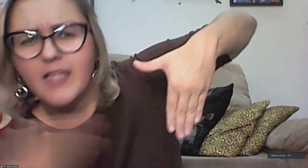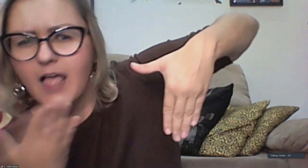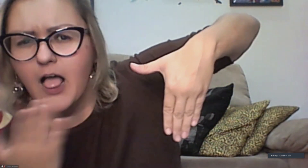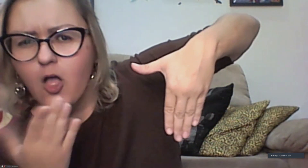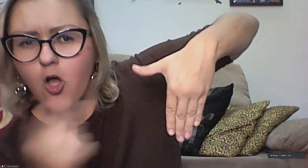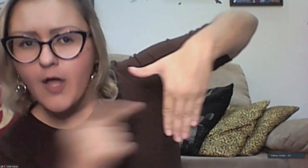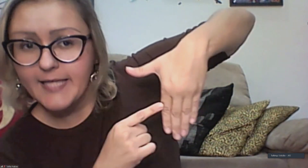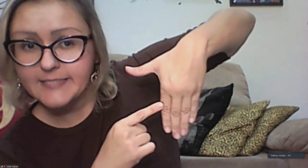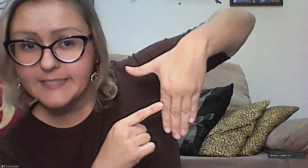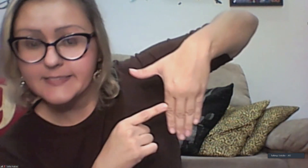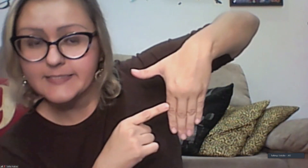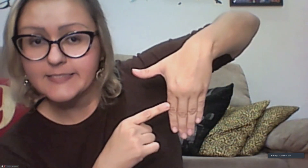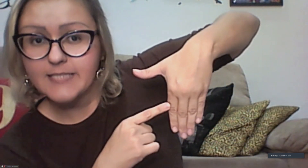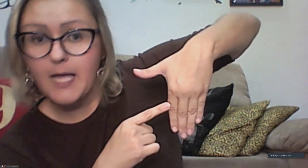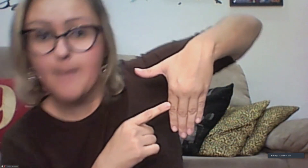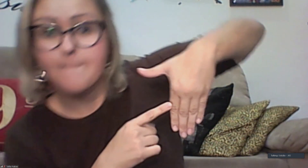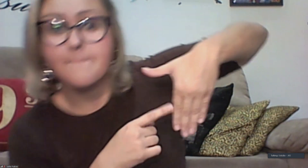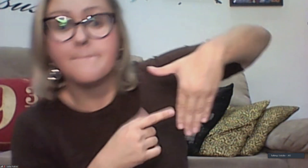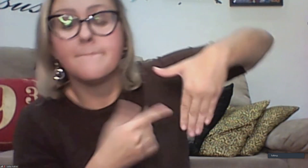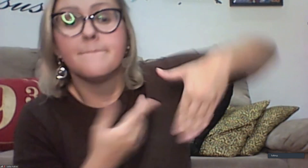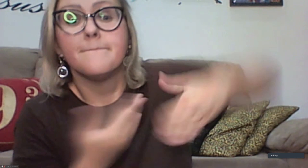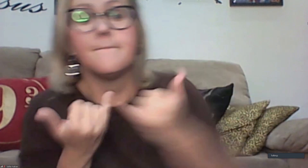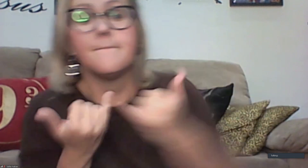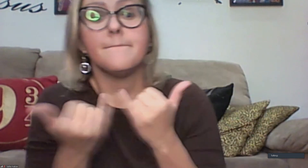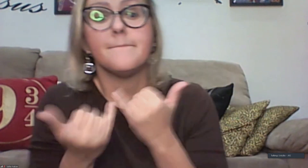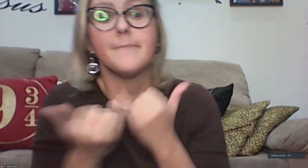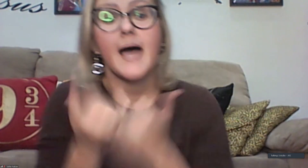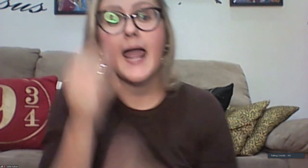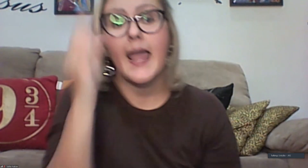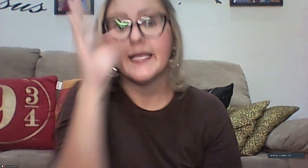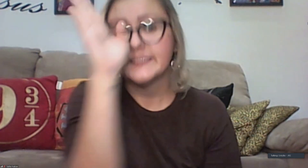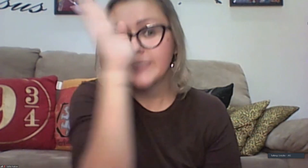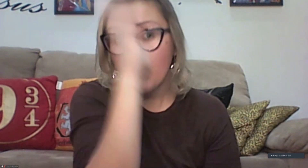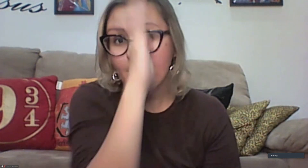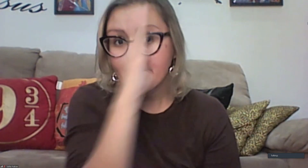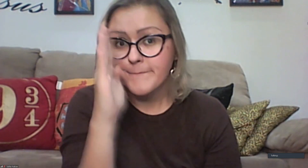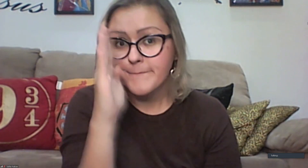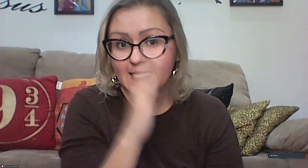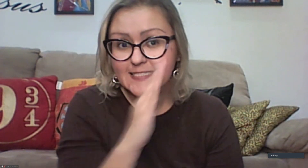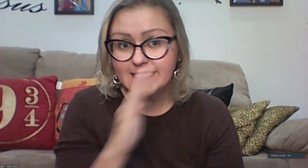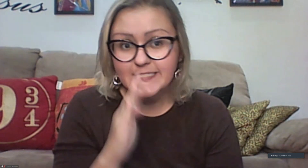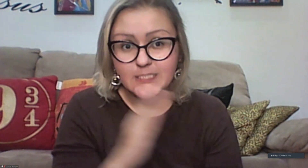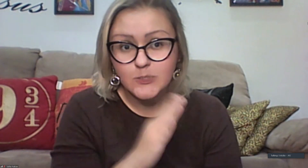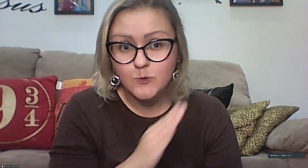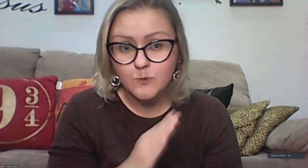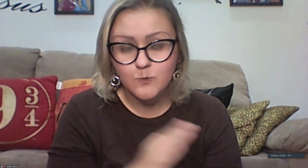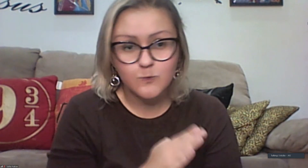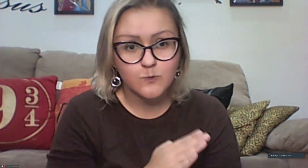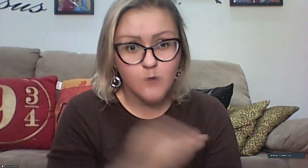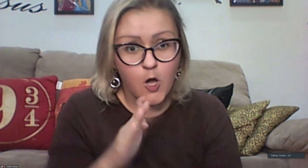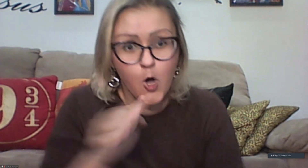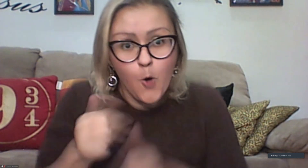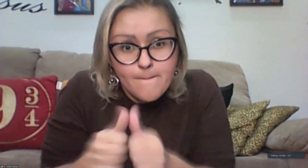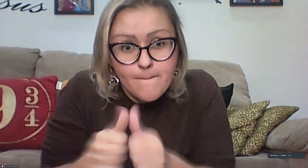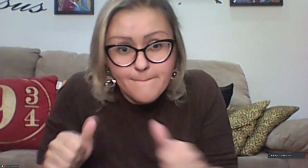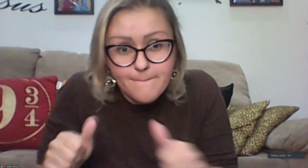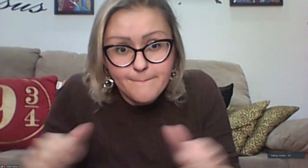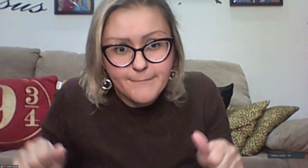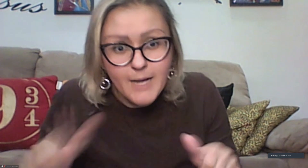tenta perceber. Ela parece o Brasil. Sabe, está bem próximo, olha,